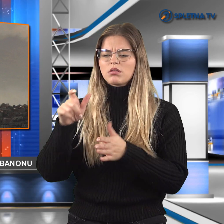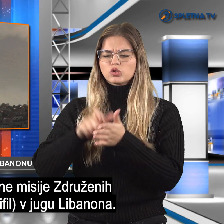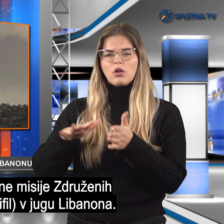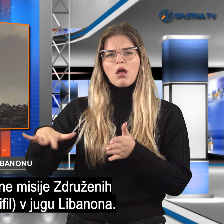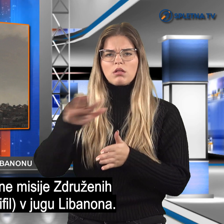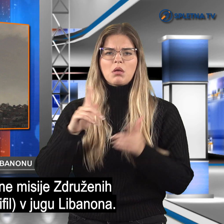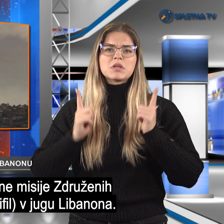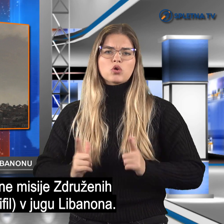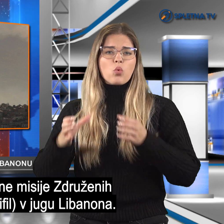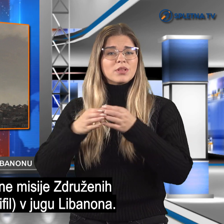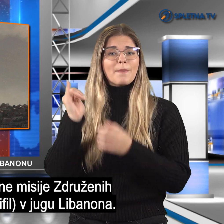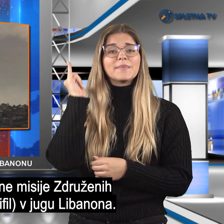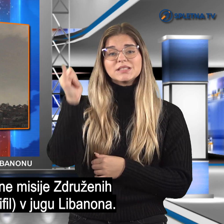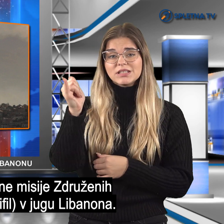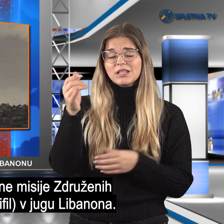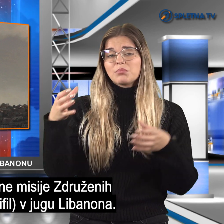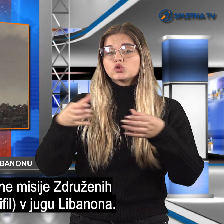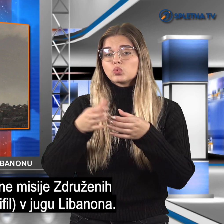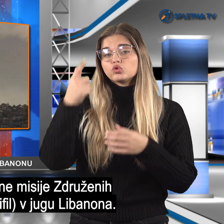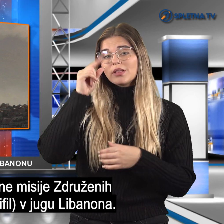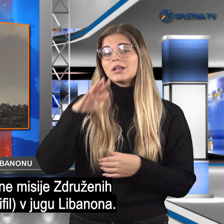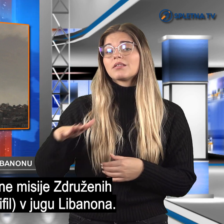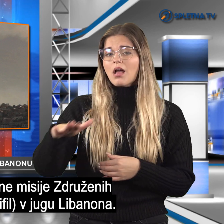misije Združenih narodov na jugu Libanona.